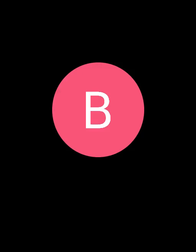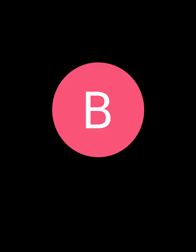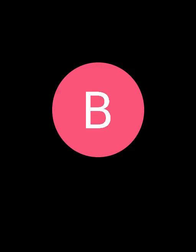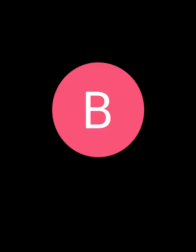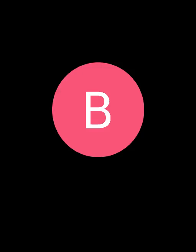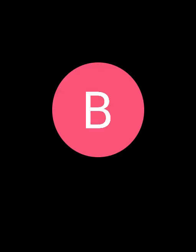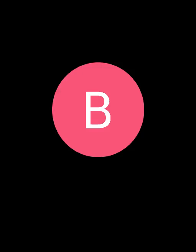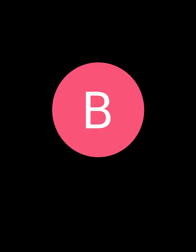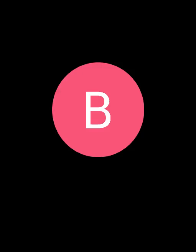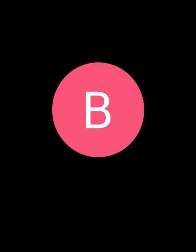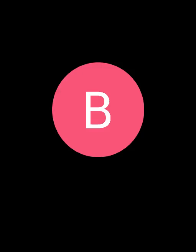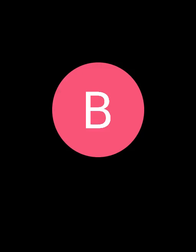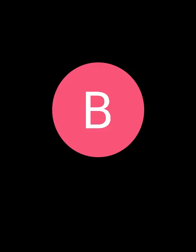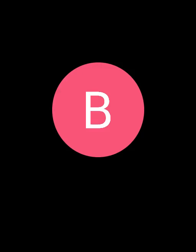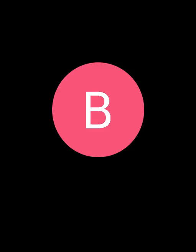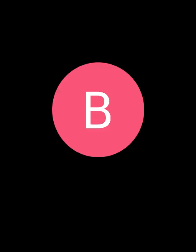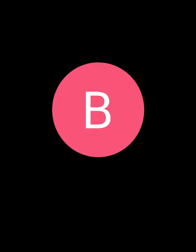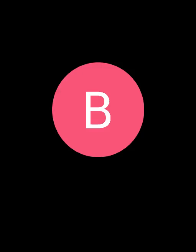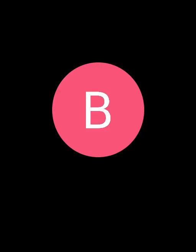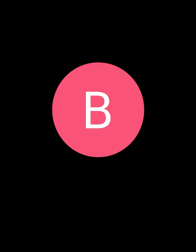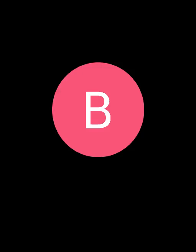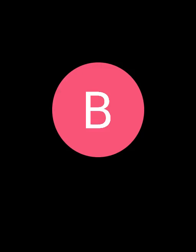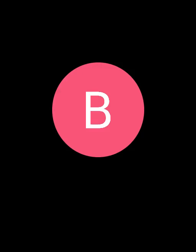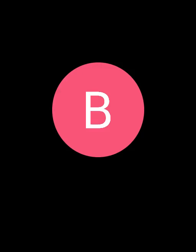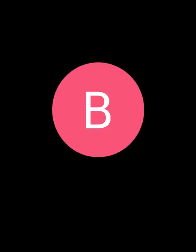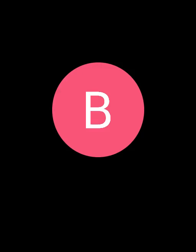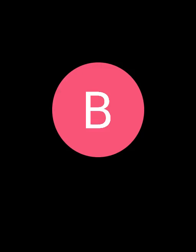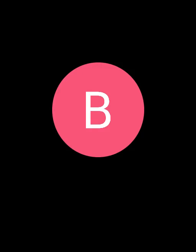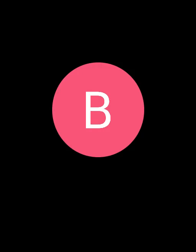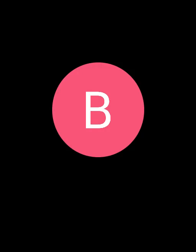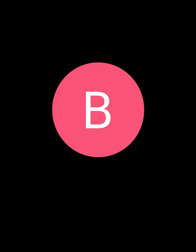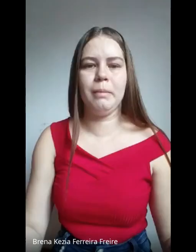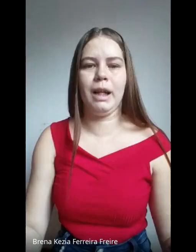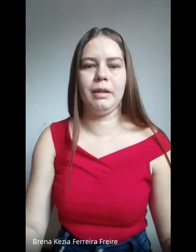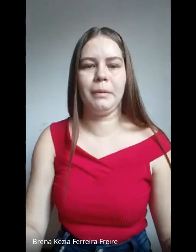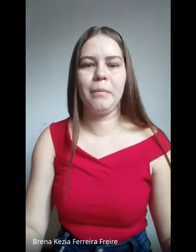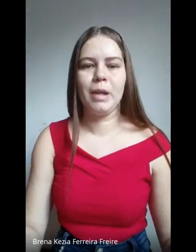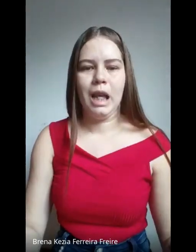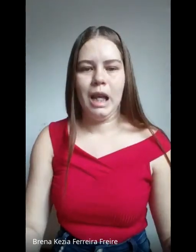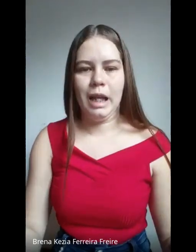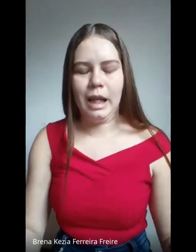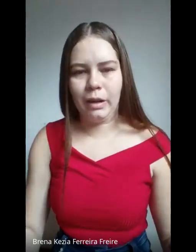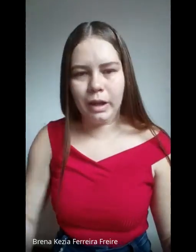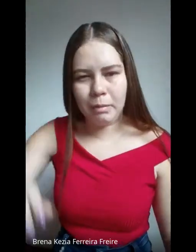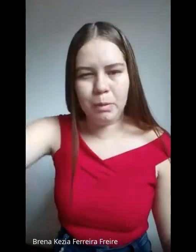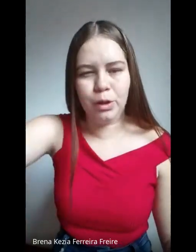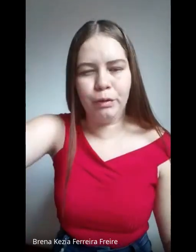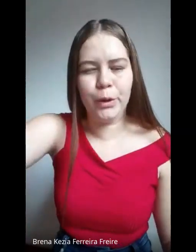Eu desenho, eu tenho muito ânimo. Muito bem, Brian. É, agora quem me pediu foi...